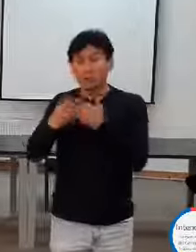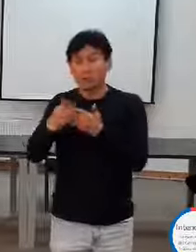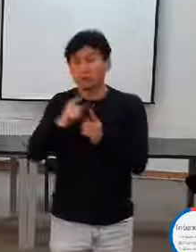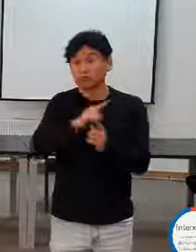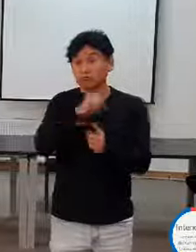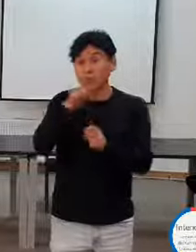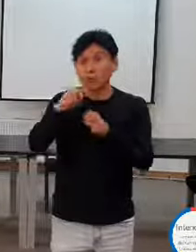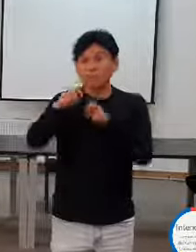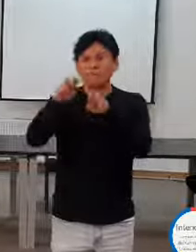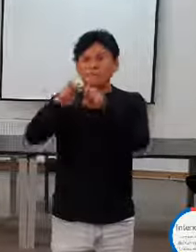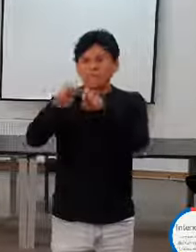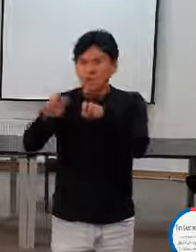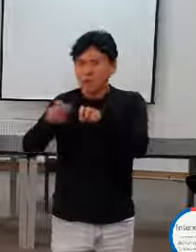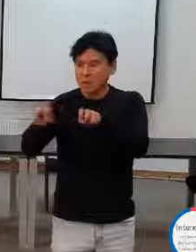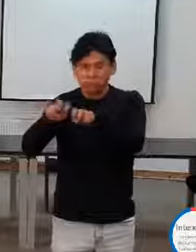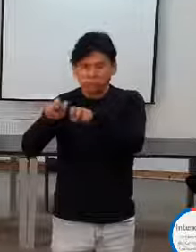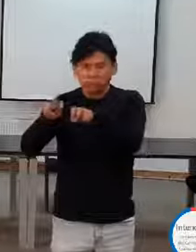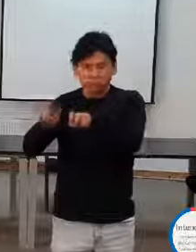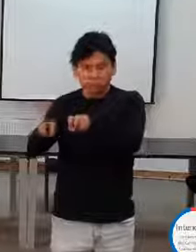venía en las filas de interés